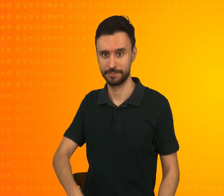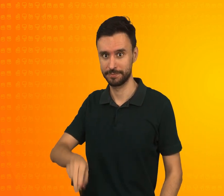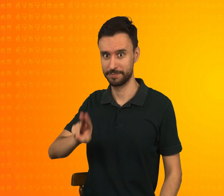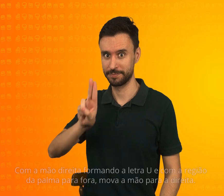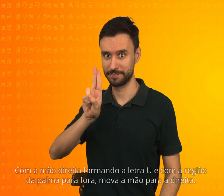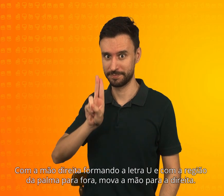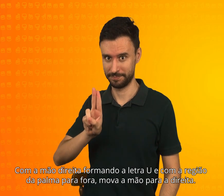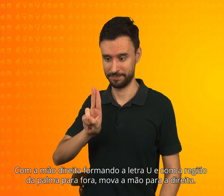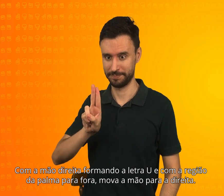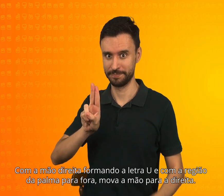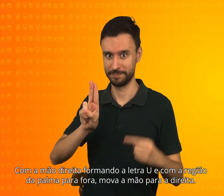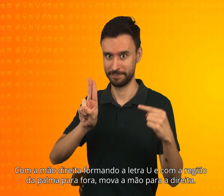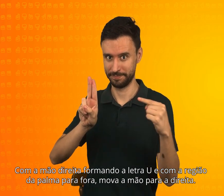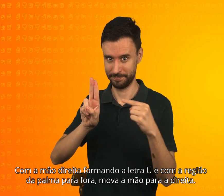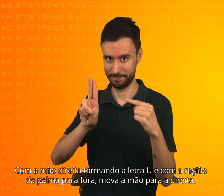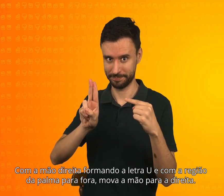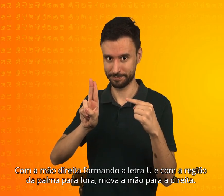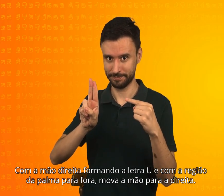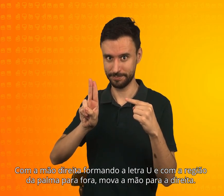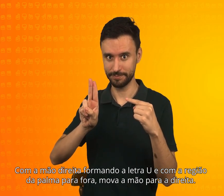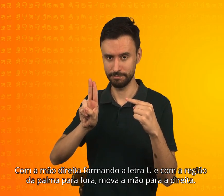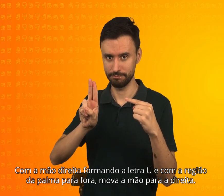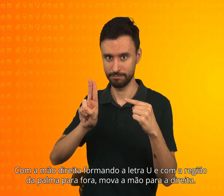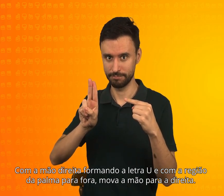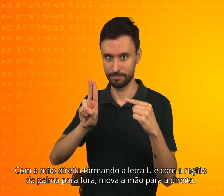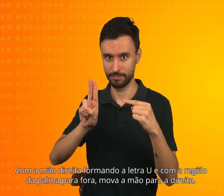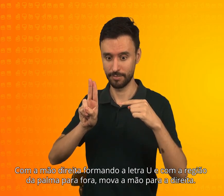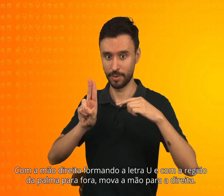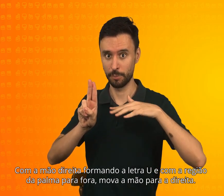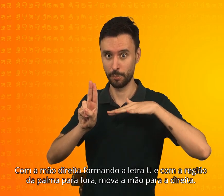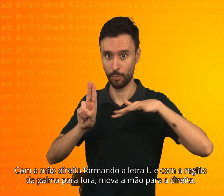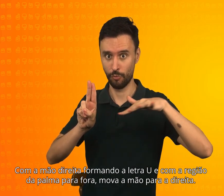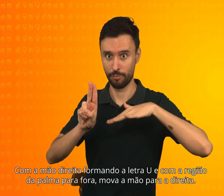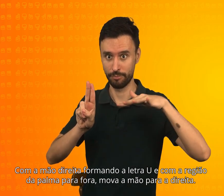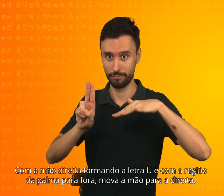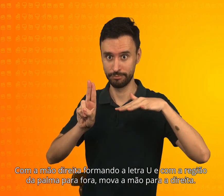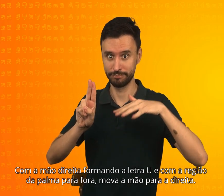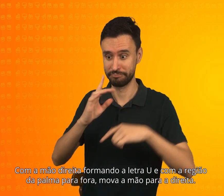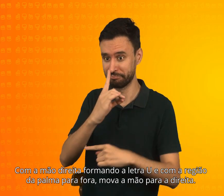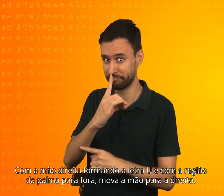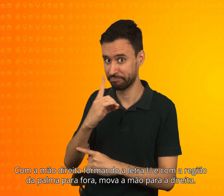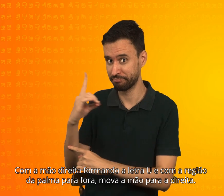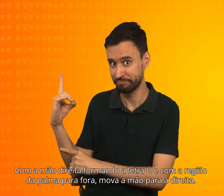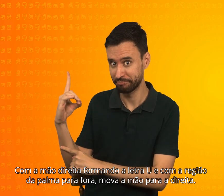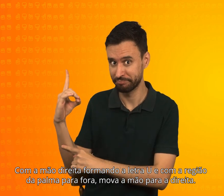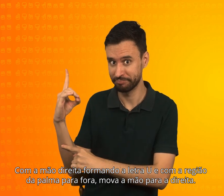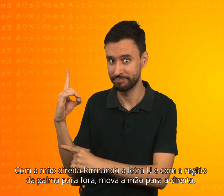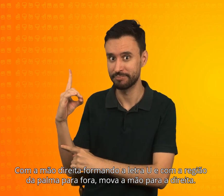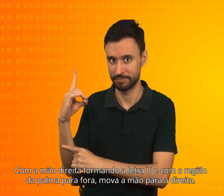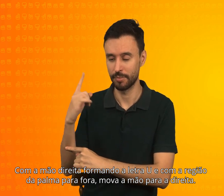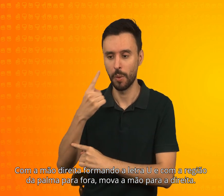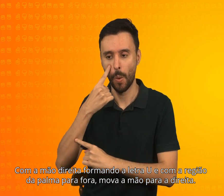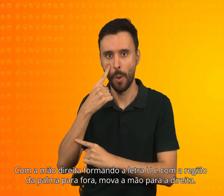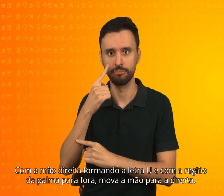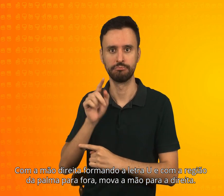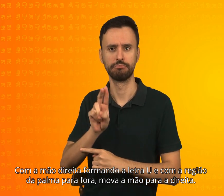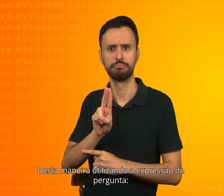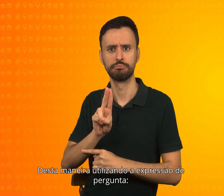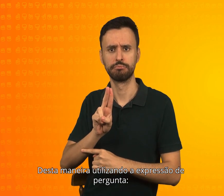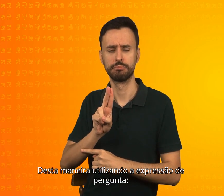Com a mão direita formando a letra O e a região da palma para fora, mova a mão para a direita, desta